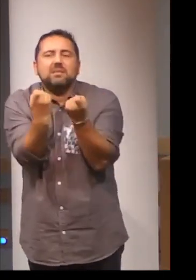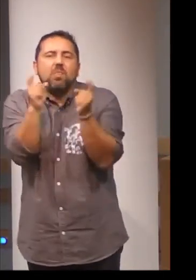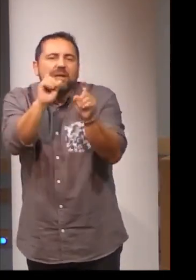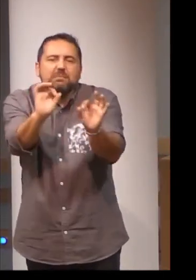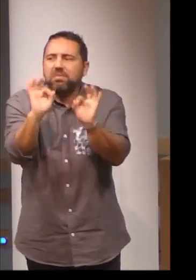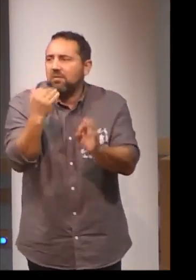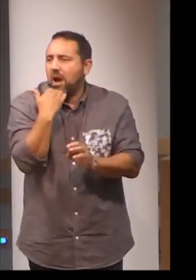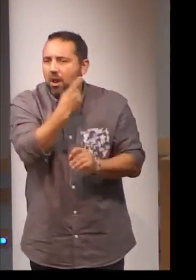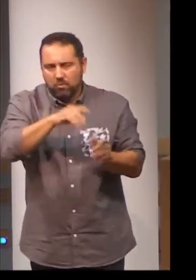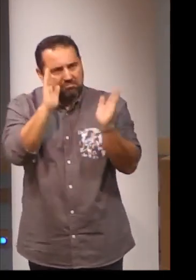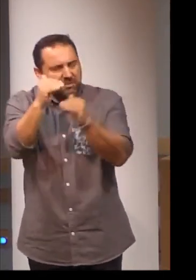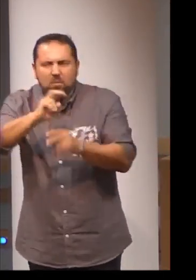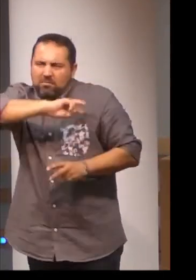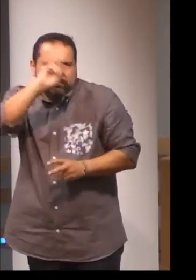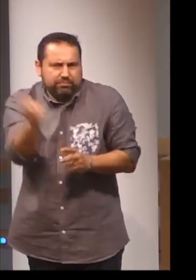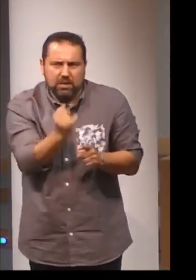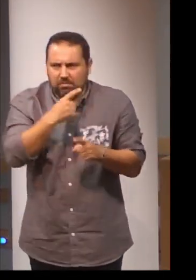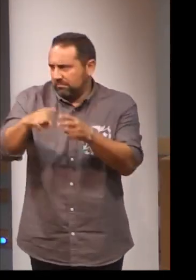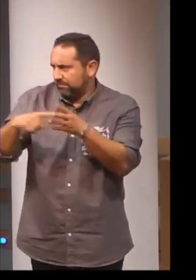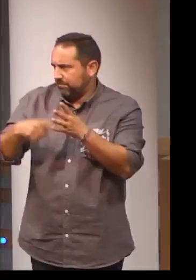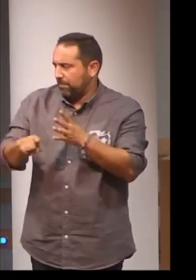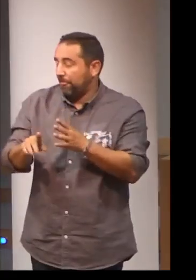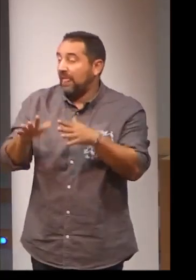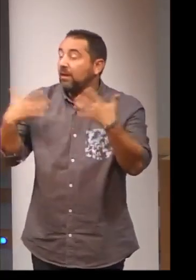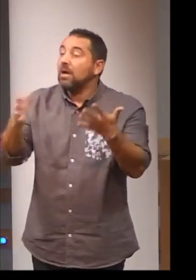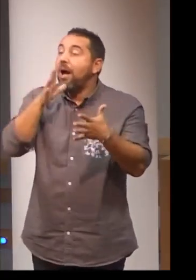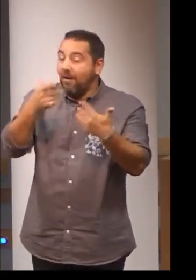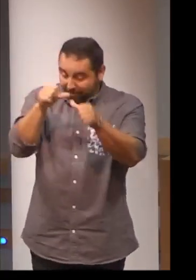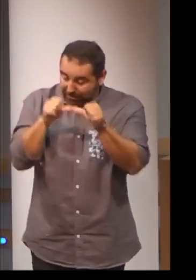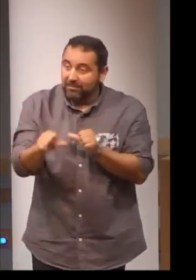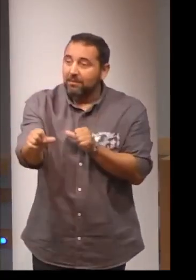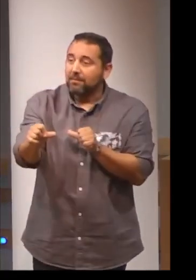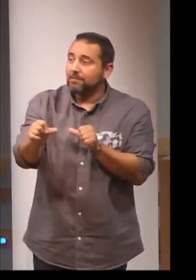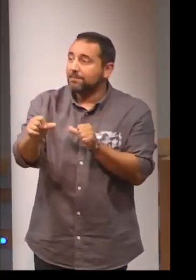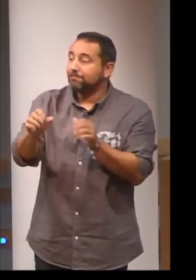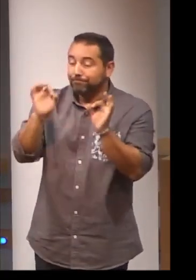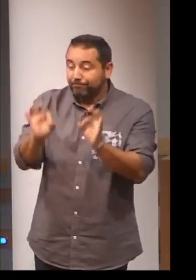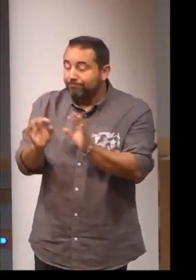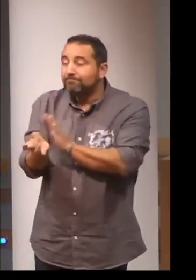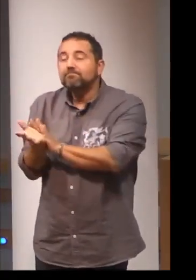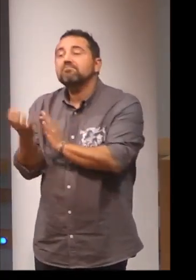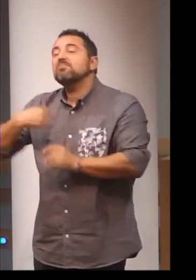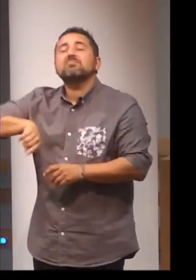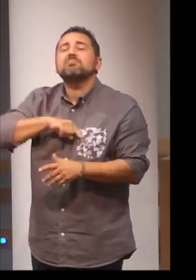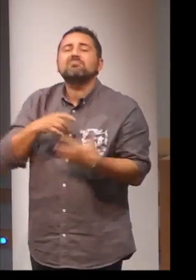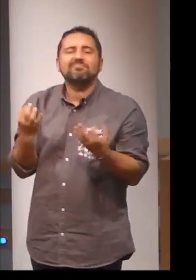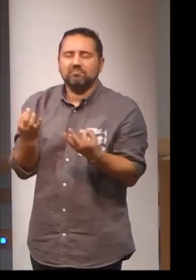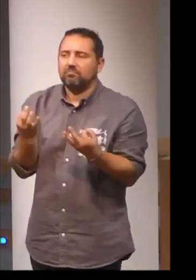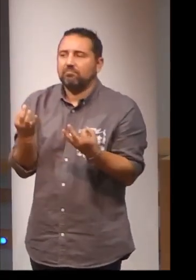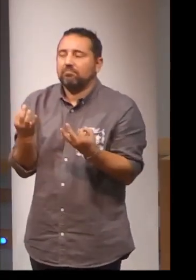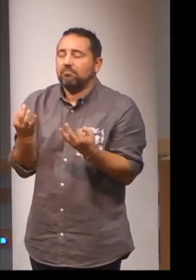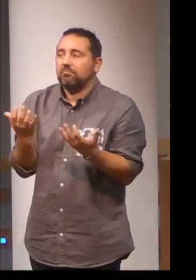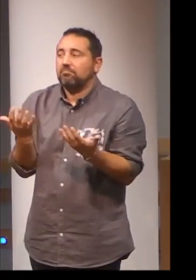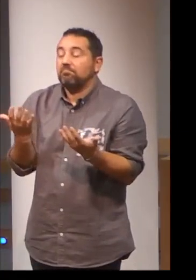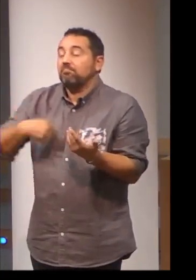específicas, de la índole que sea. A partir de todo esto llega un momento en el que, teniendo en cuenta que nosotros somos